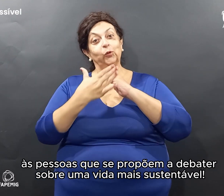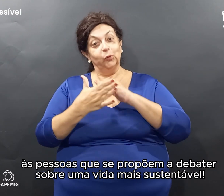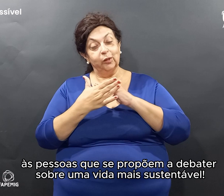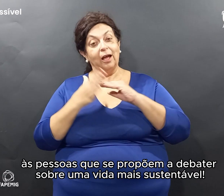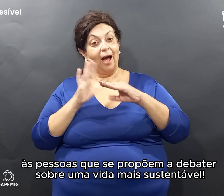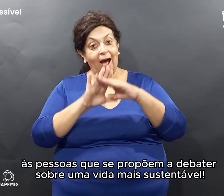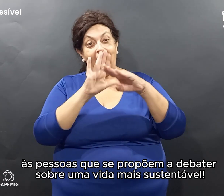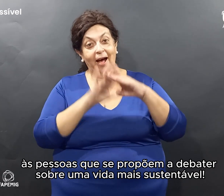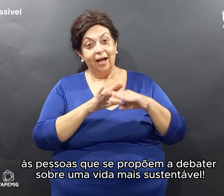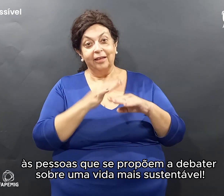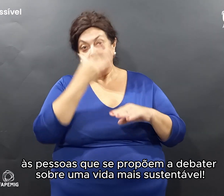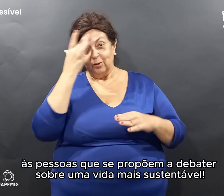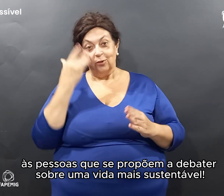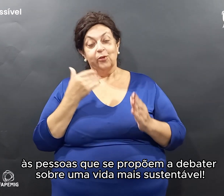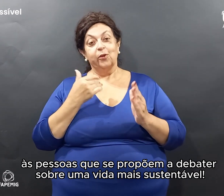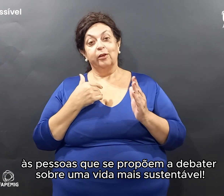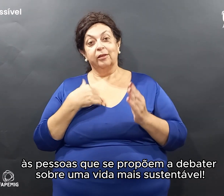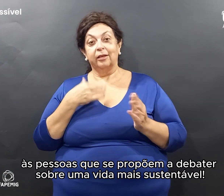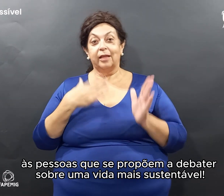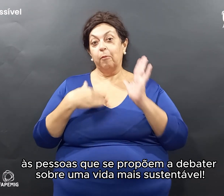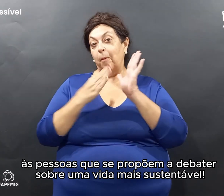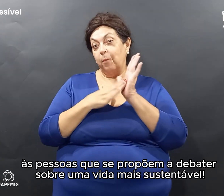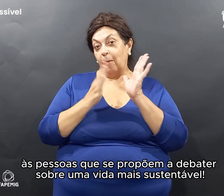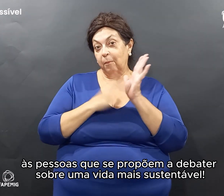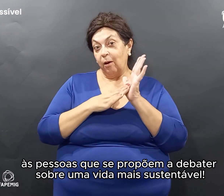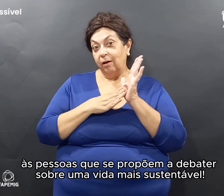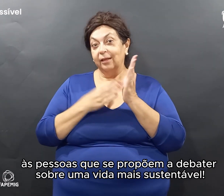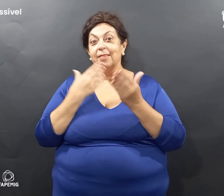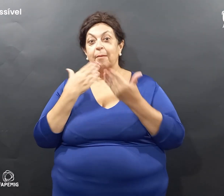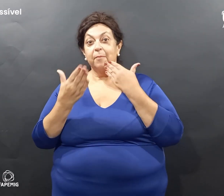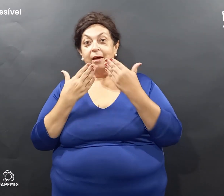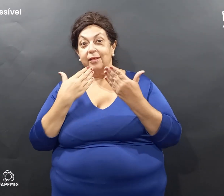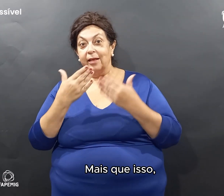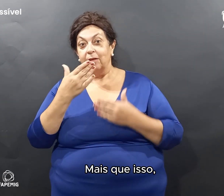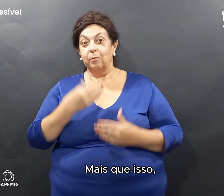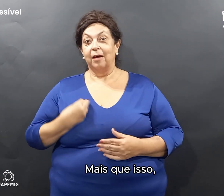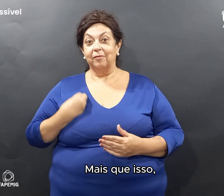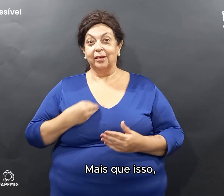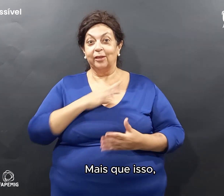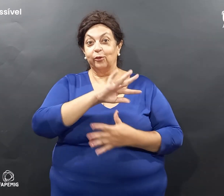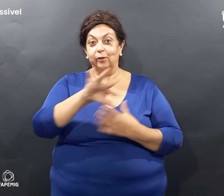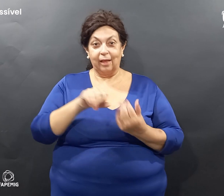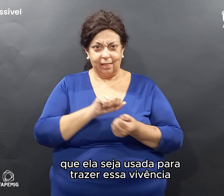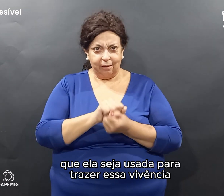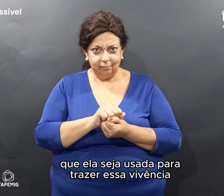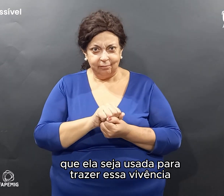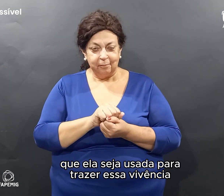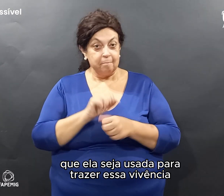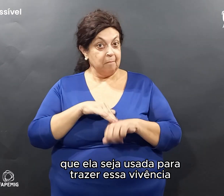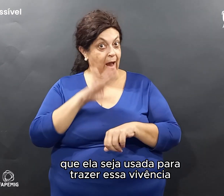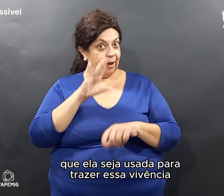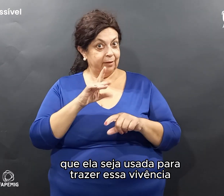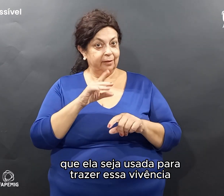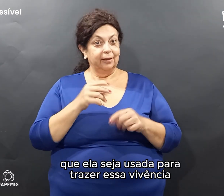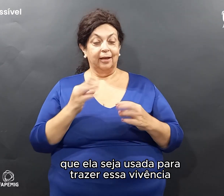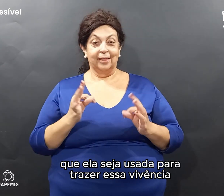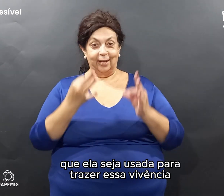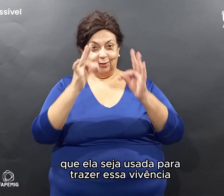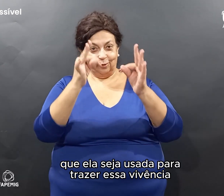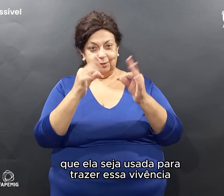se propõem a debater sobre uma vida mais sustentável. Mais que isso, que ela seja usada para trazer essa